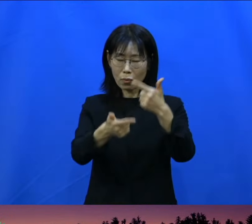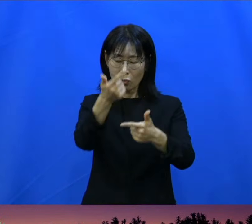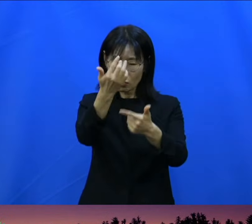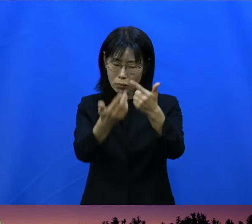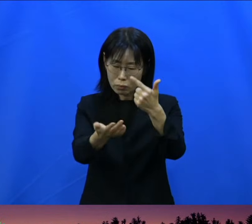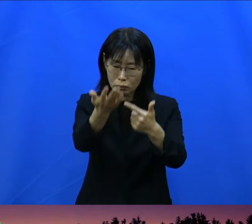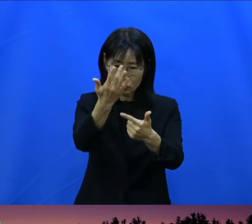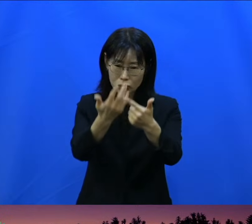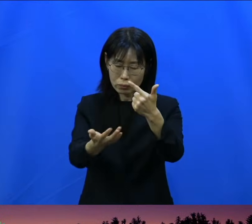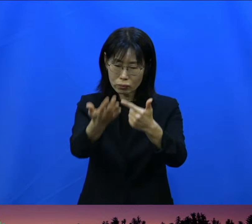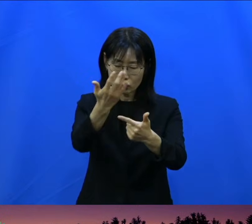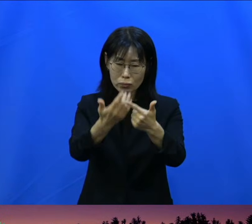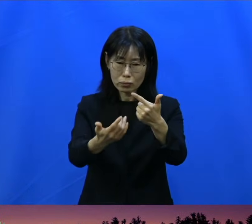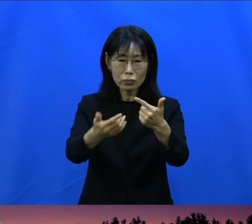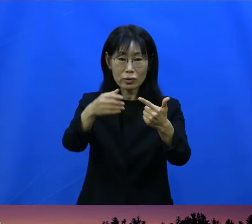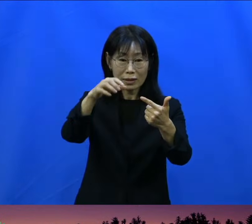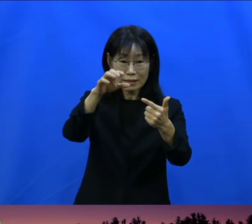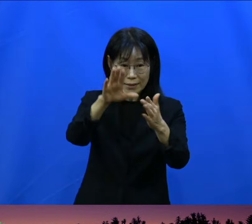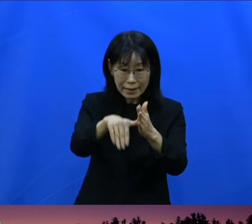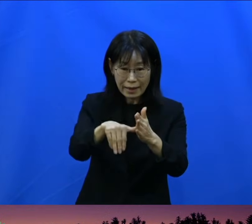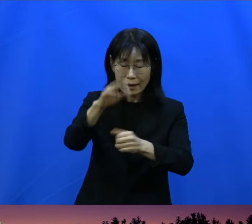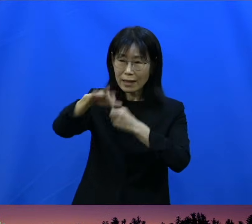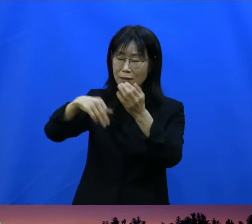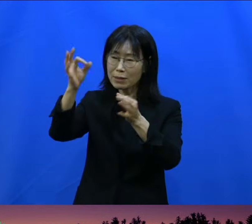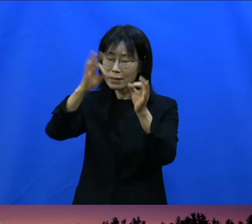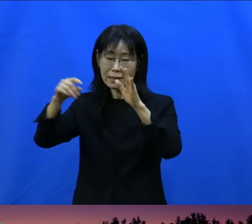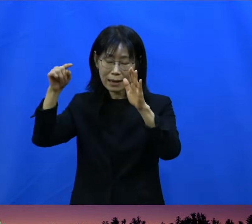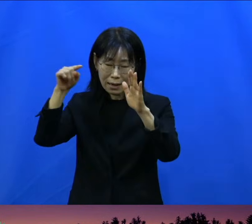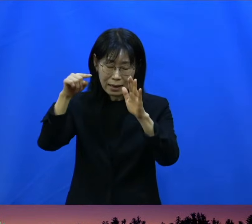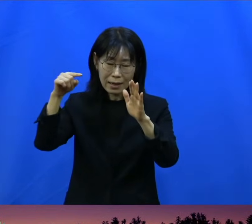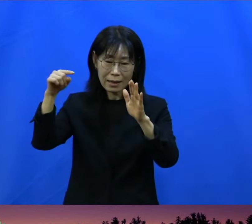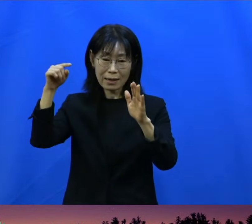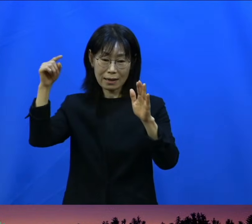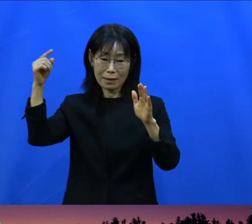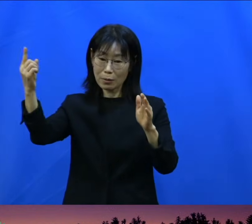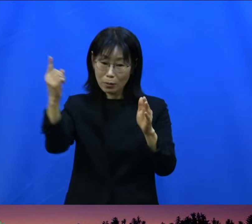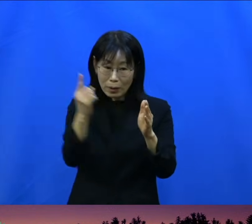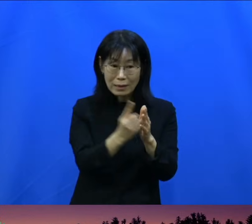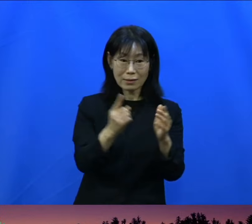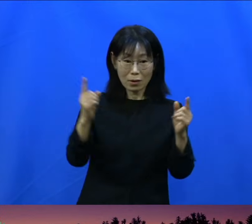곳은 거룩한 땅이니 네 신을 벗어라.